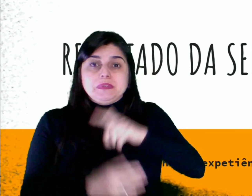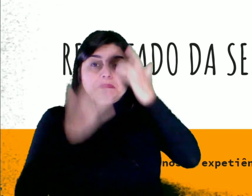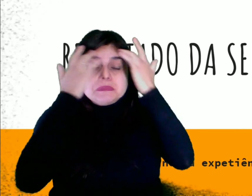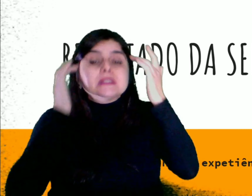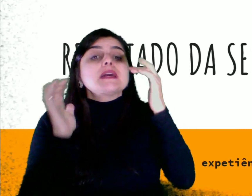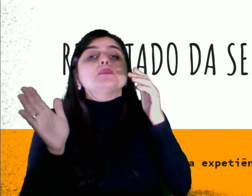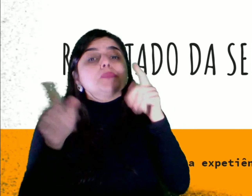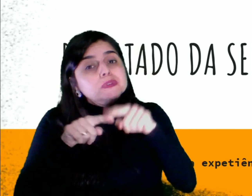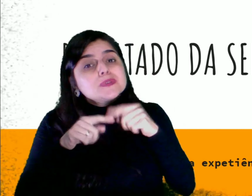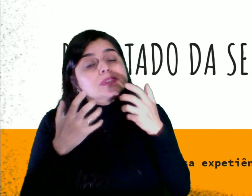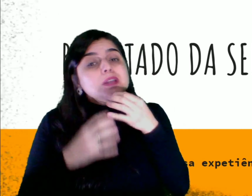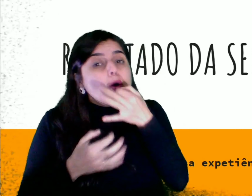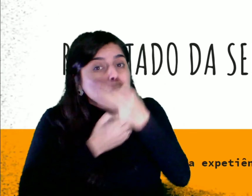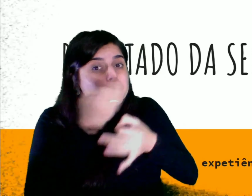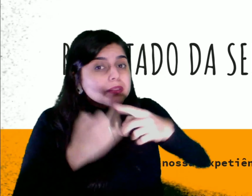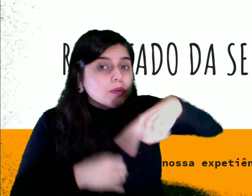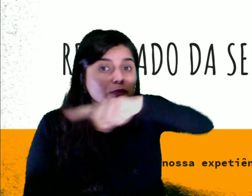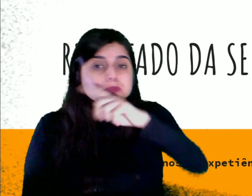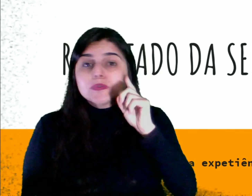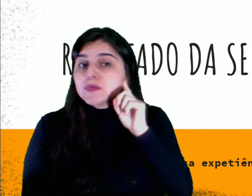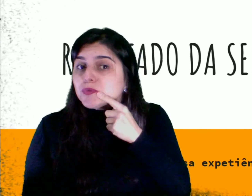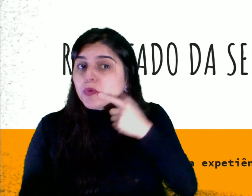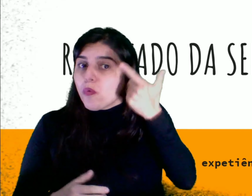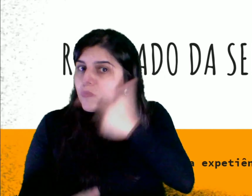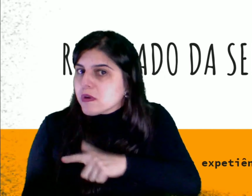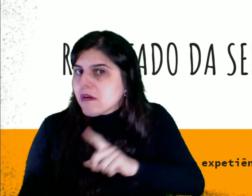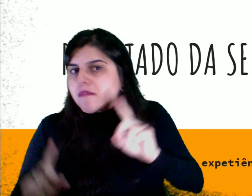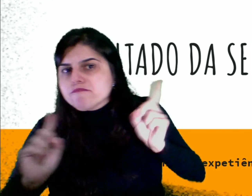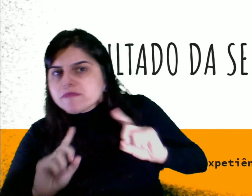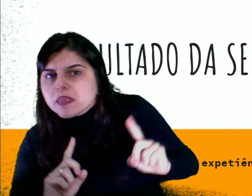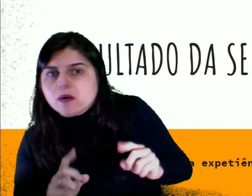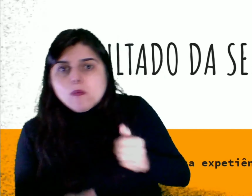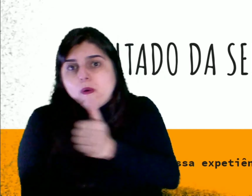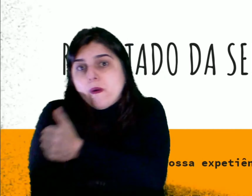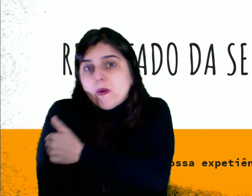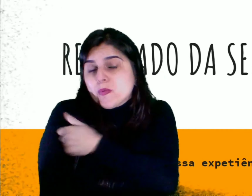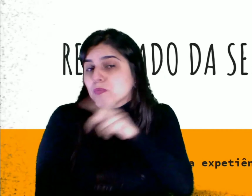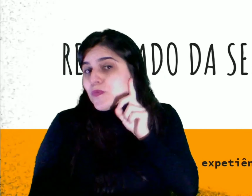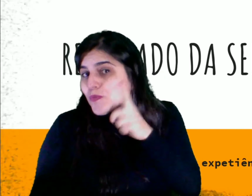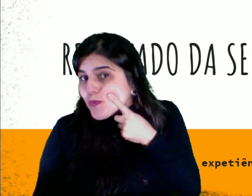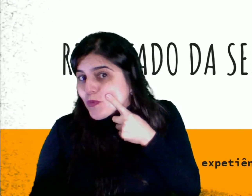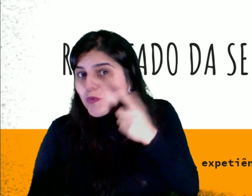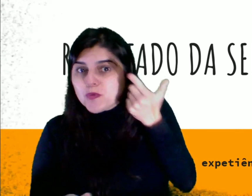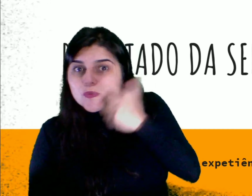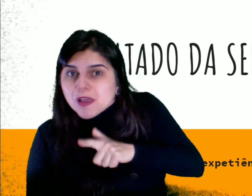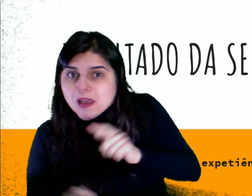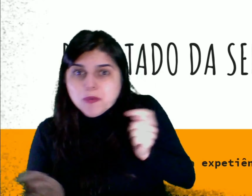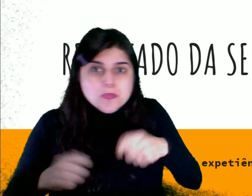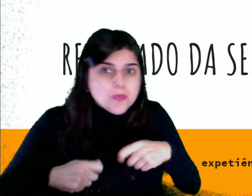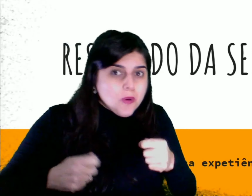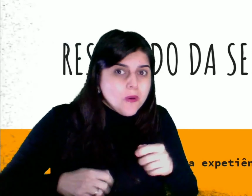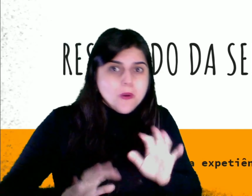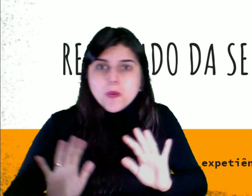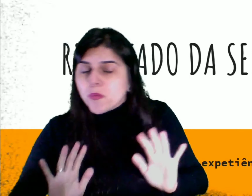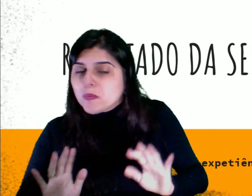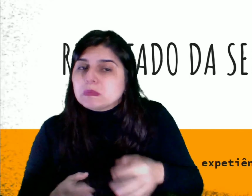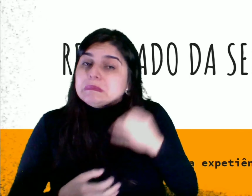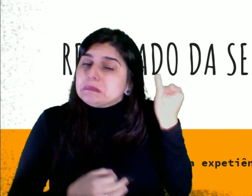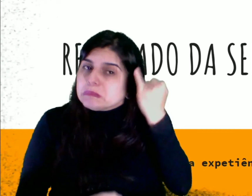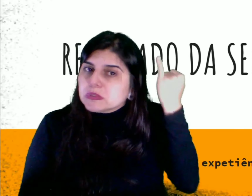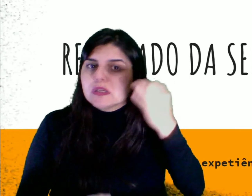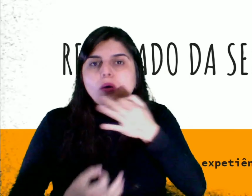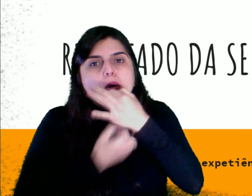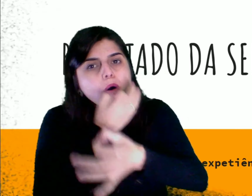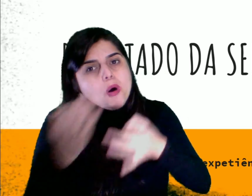de como se deu essa semana. Para mim, assim, eu achei que foi bastante conteúdo, muita coisa. Gostaria de saber o que vocês,